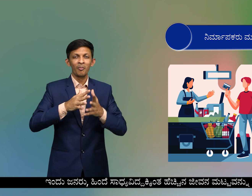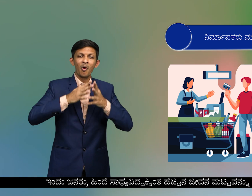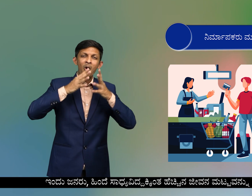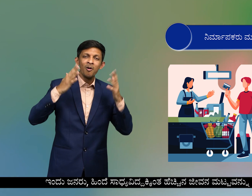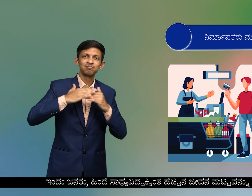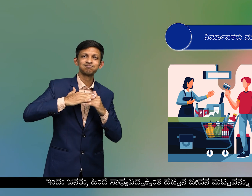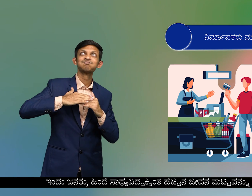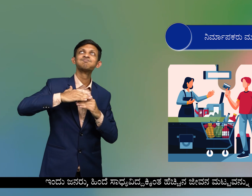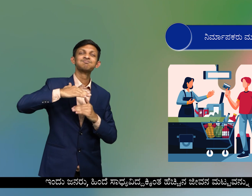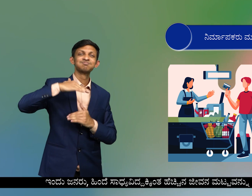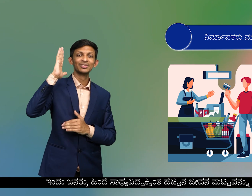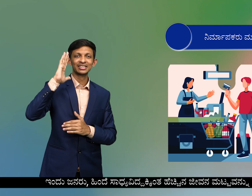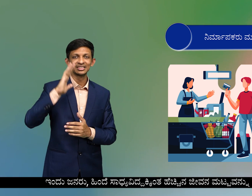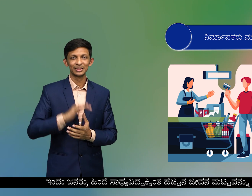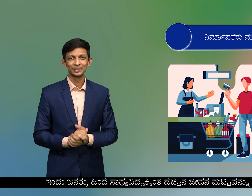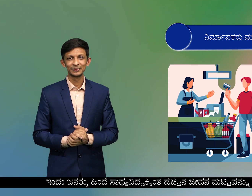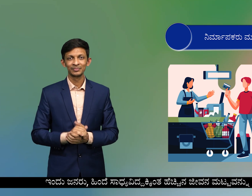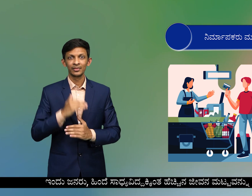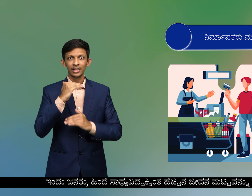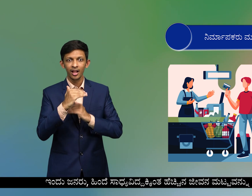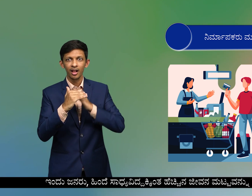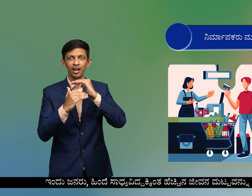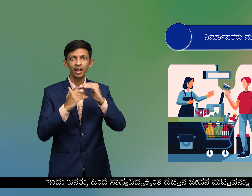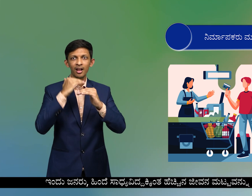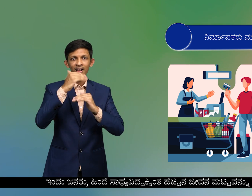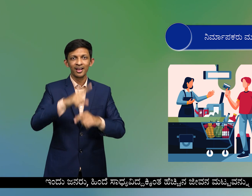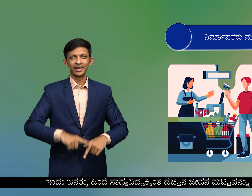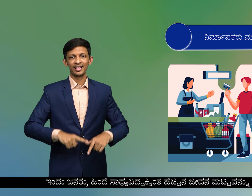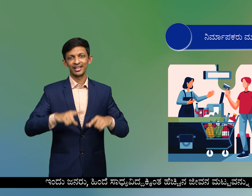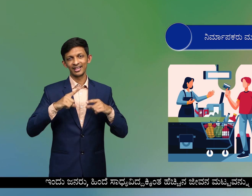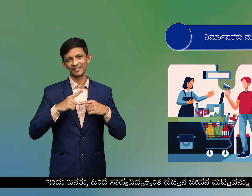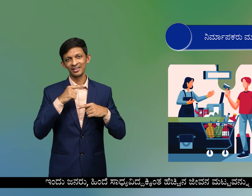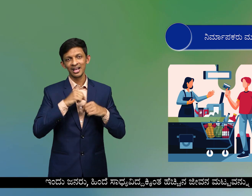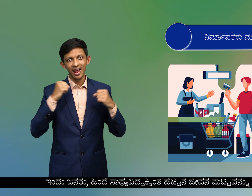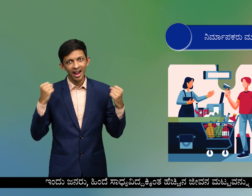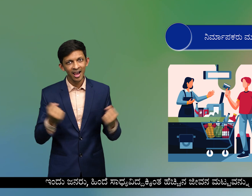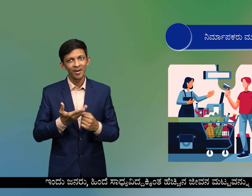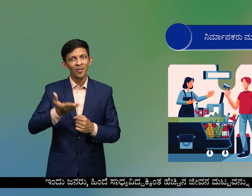ಇಂದು ಜನರು ಹಿಂದೆ ಸಾಧ್ಯವಿದ್ದಕ್ಕಿಂತ ಹೆಚ್ಚಿನ ಜೀವನ ಮಟ್ಟವನ್ನು ಹೊಂದಿದ್ದಾರೆ.